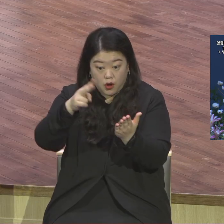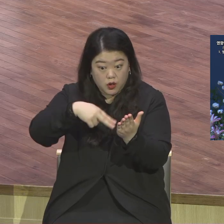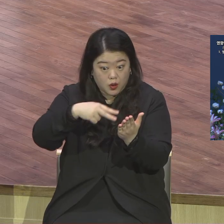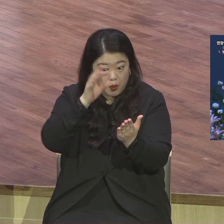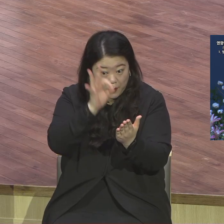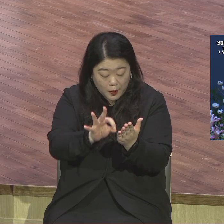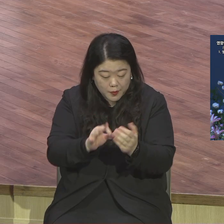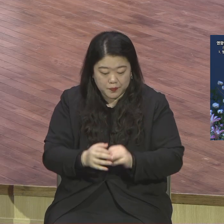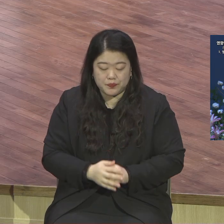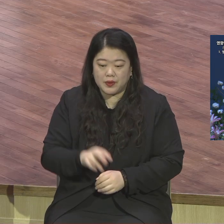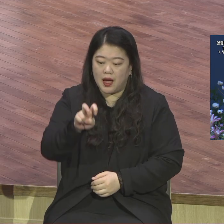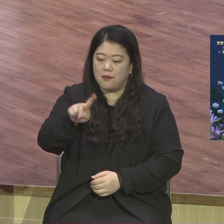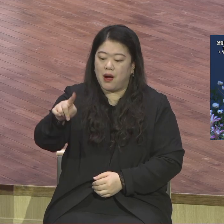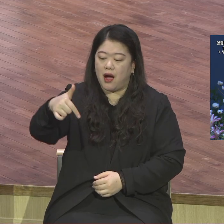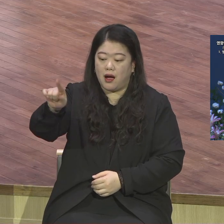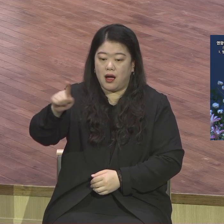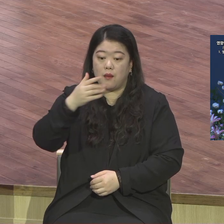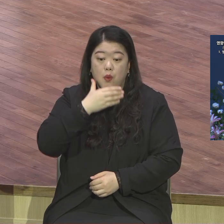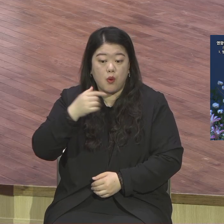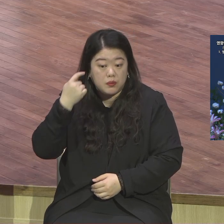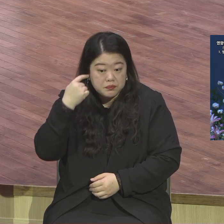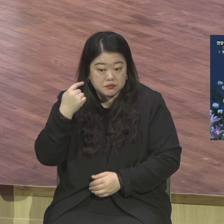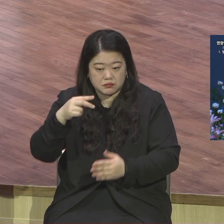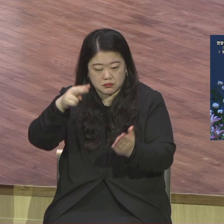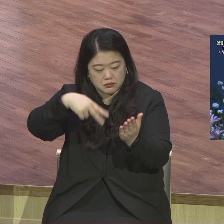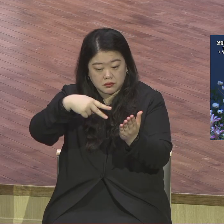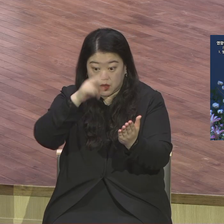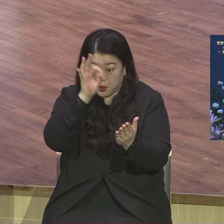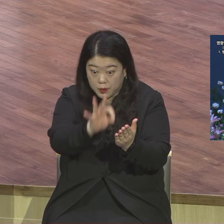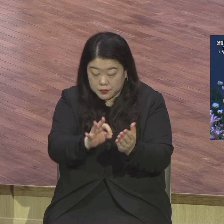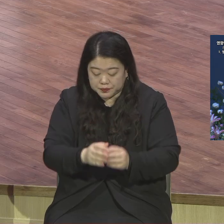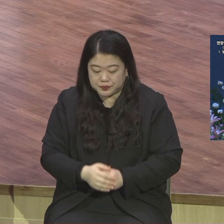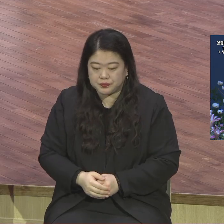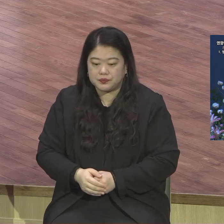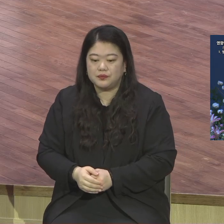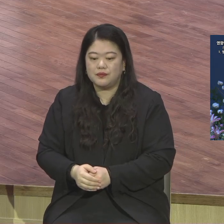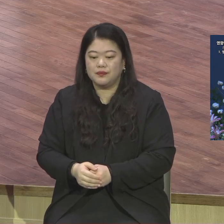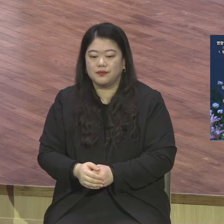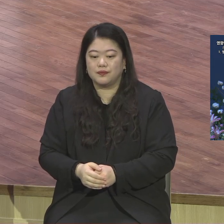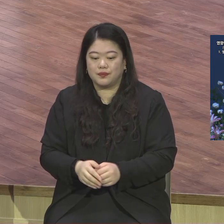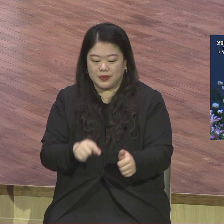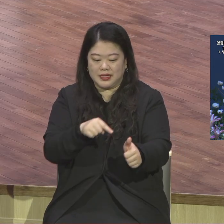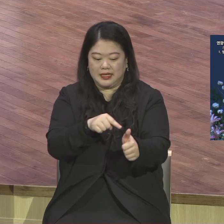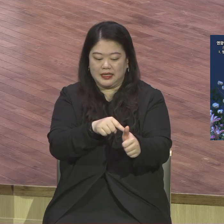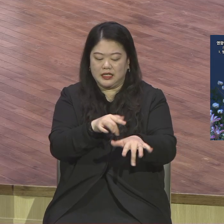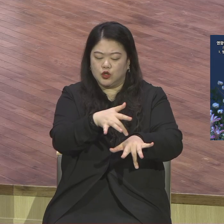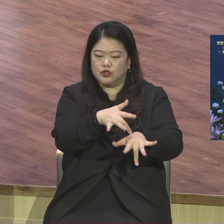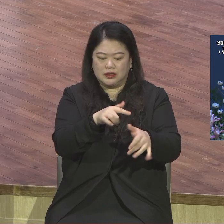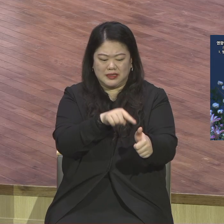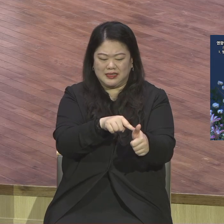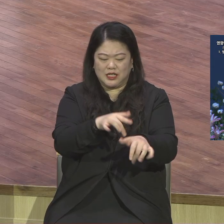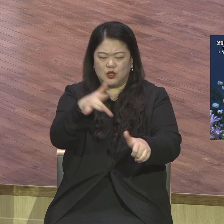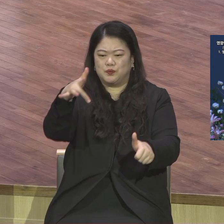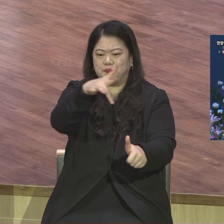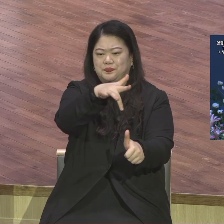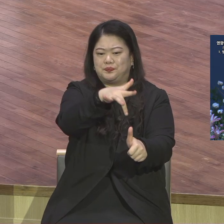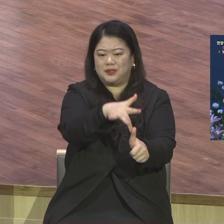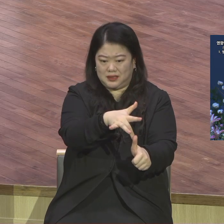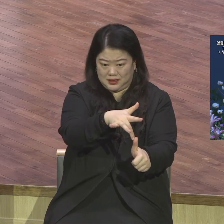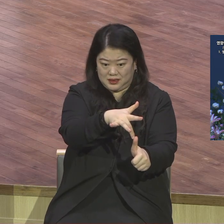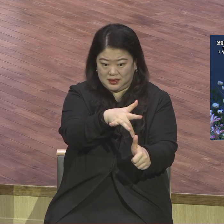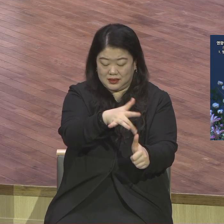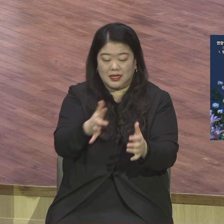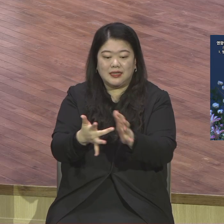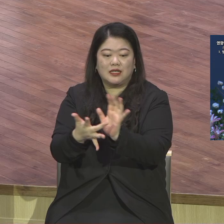마가복음 5장 7절에 보면 예수님을 만난 이 귀신 들린 자들이